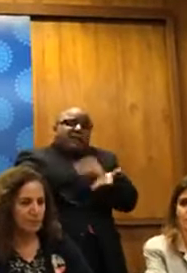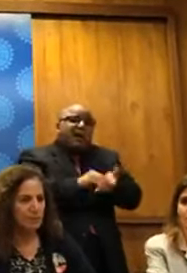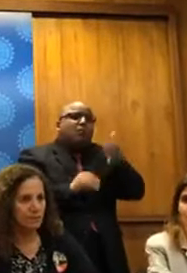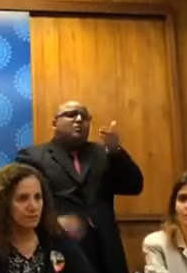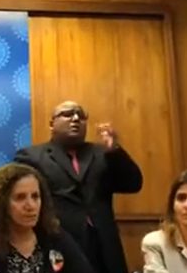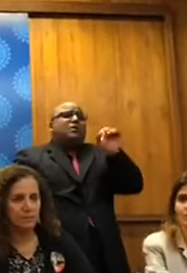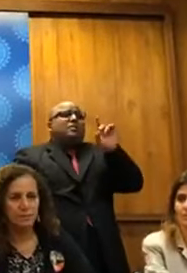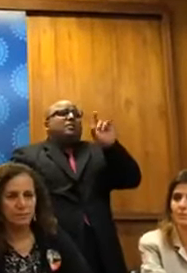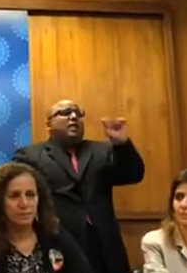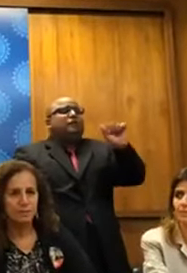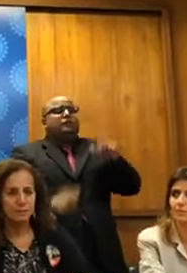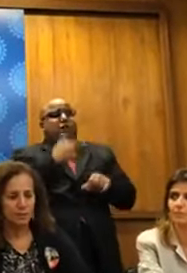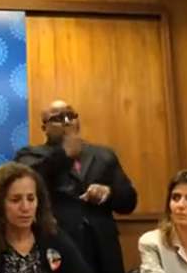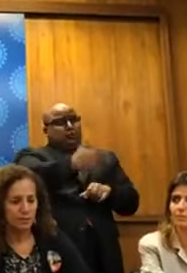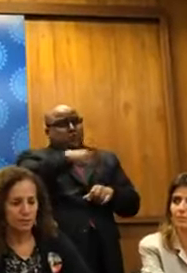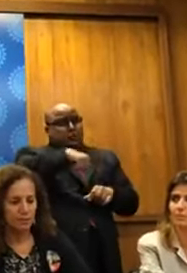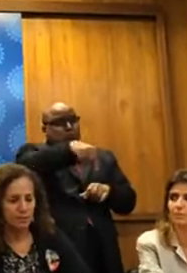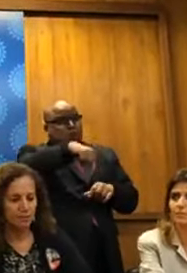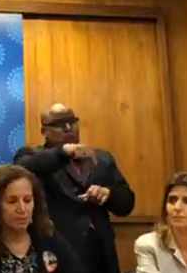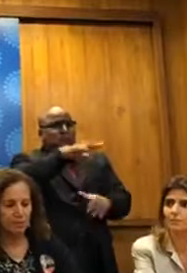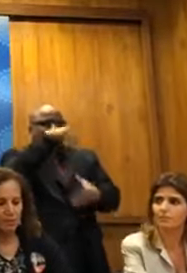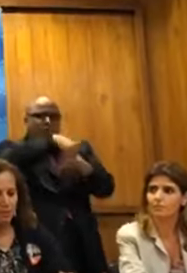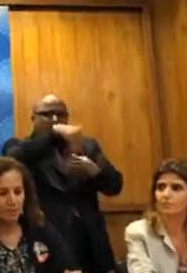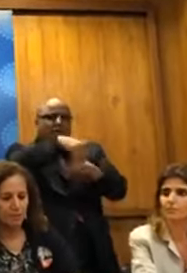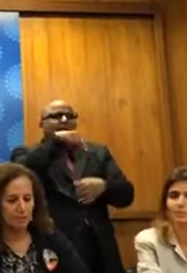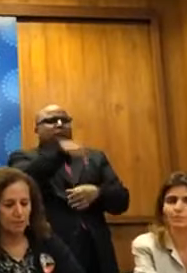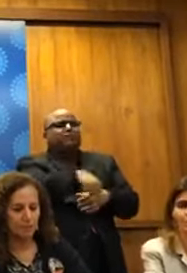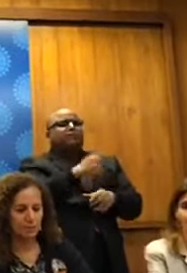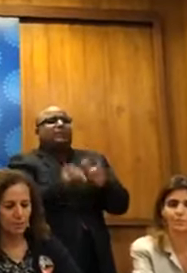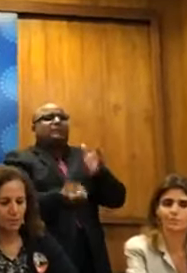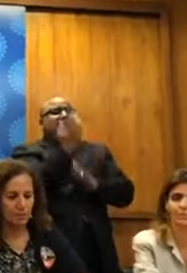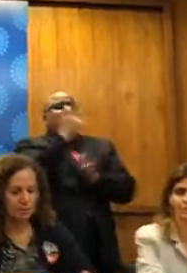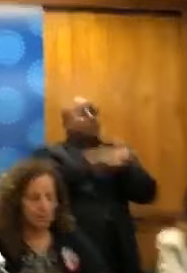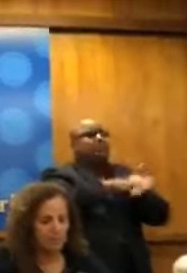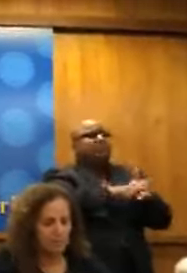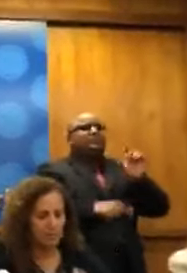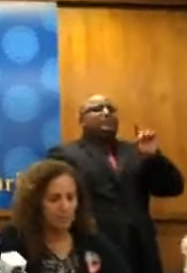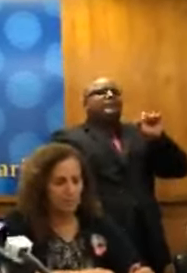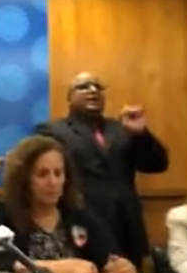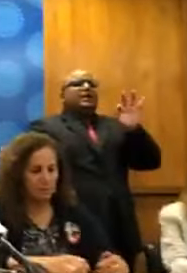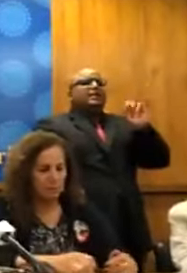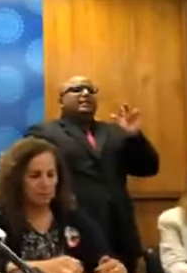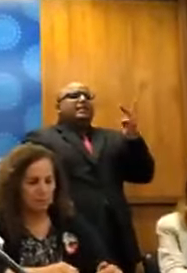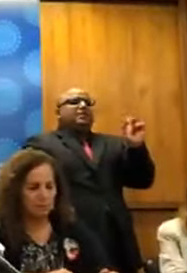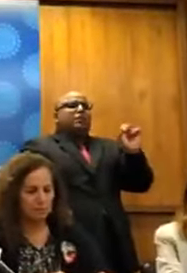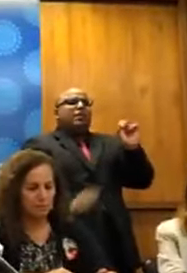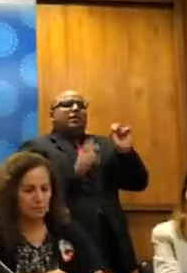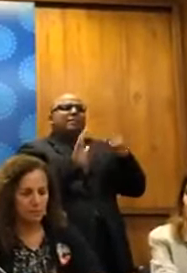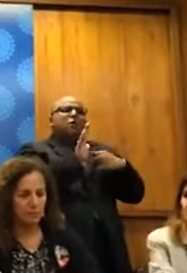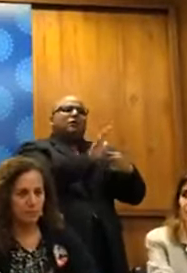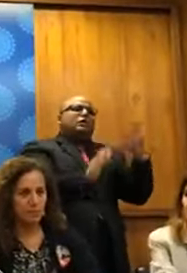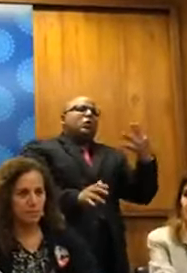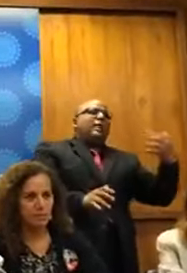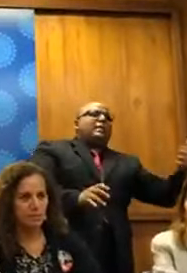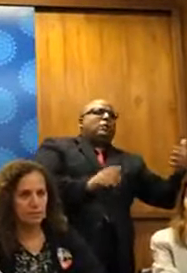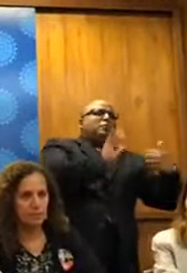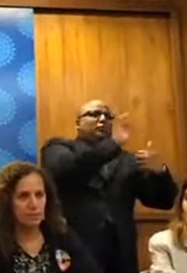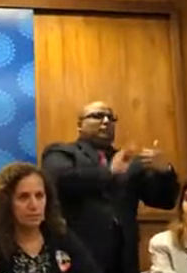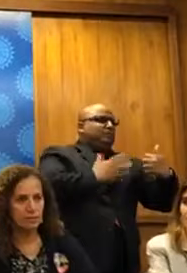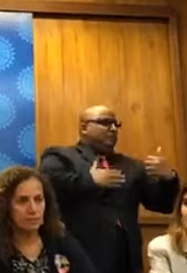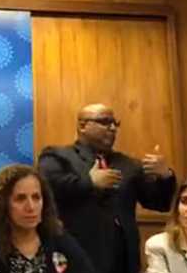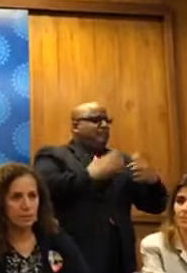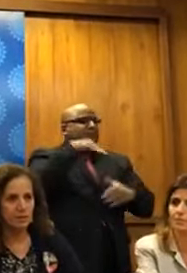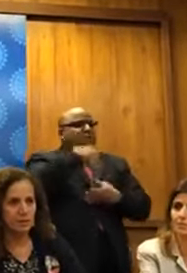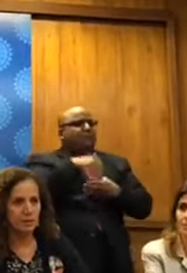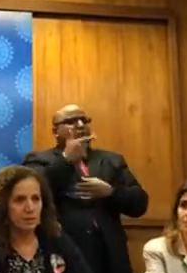dias do segundo turno. Hoje saiu uma pesquisa da Datafolha que me dá 41. Saiu uma pesquisa